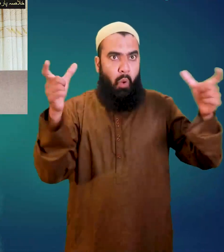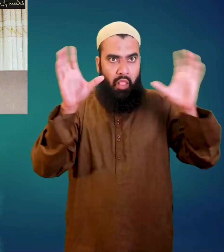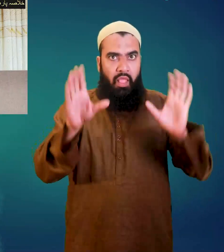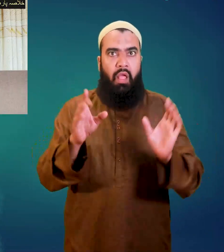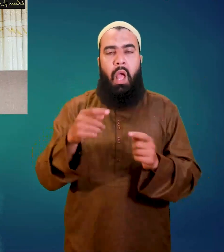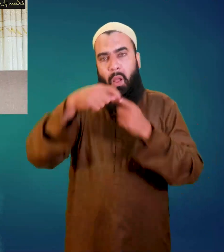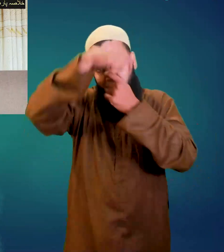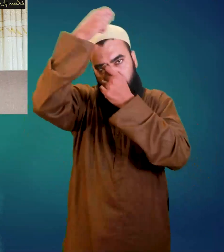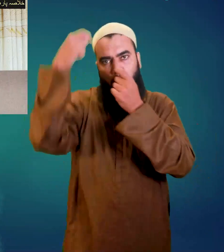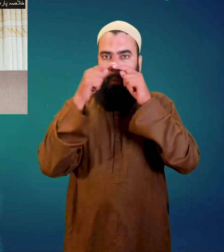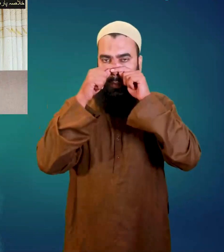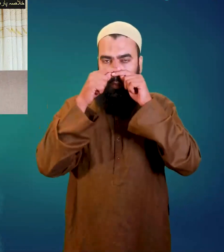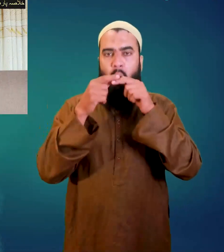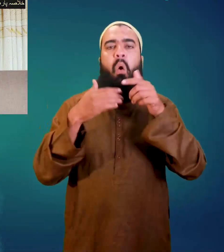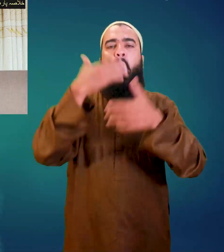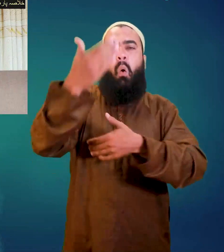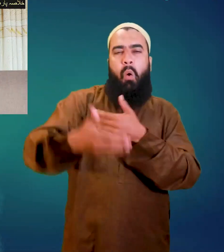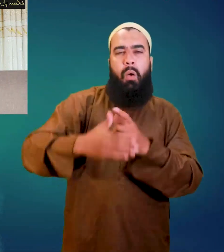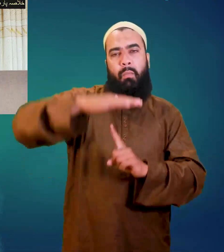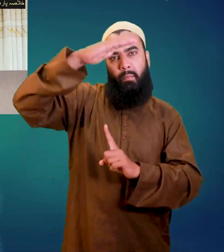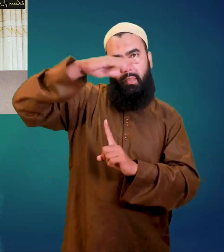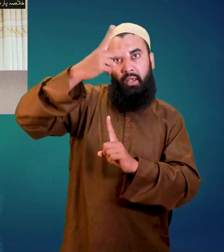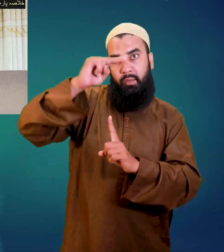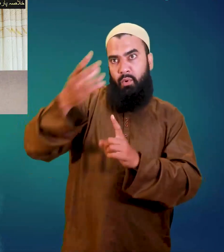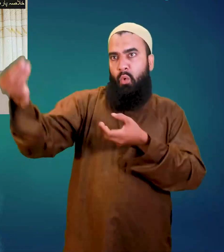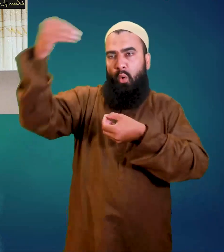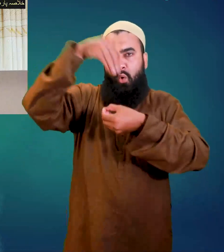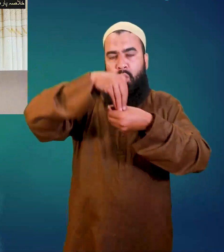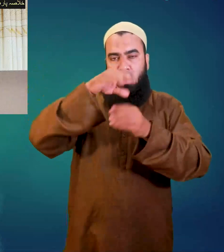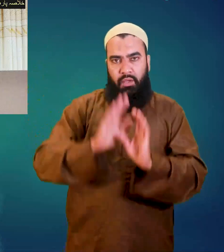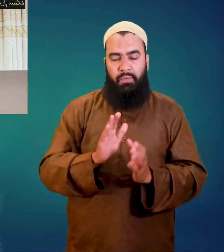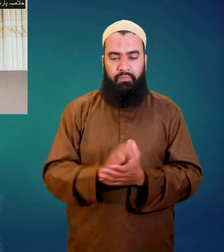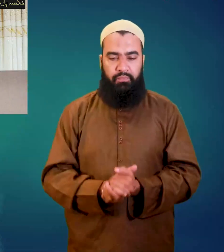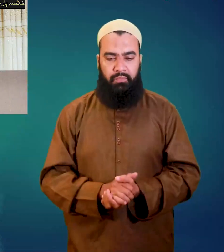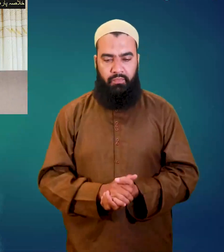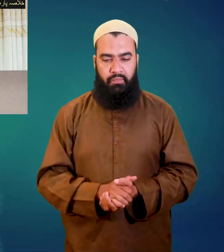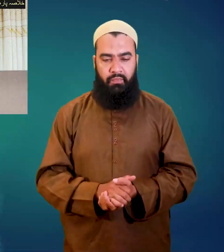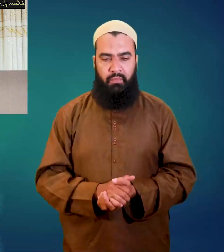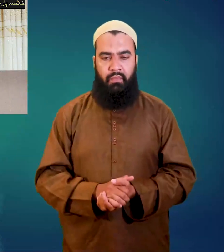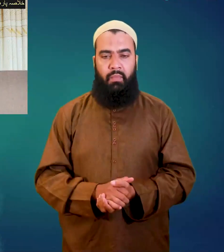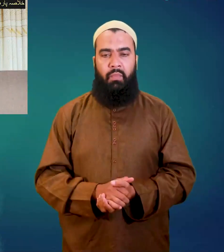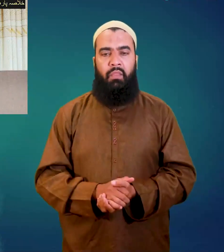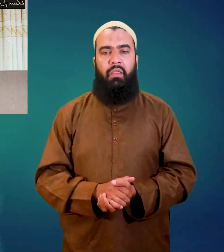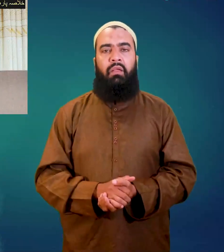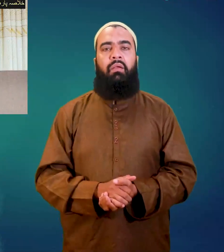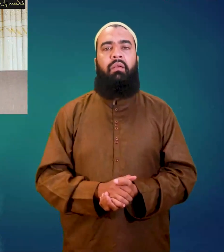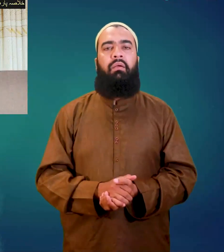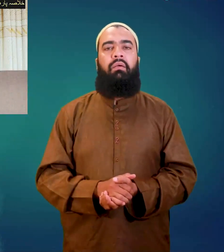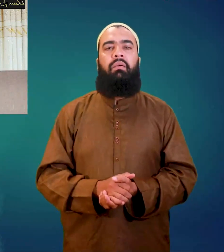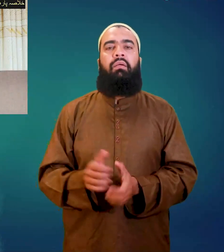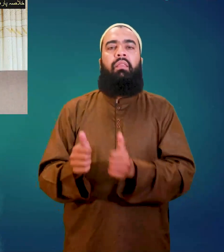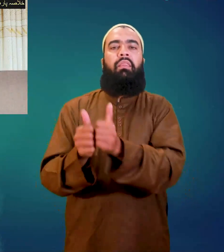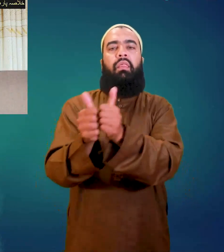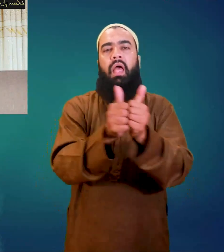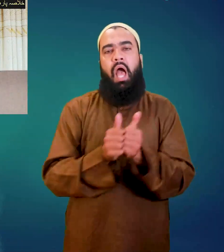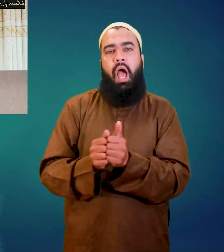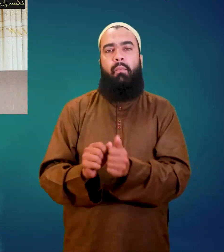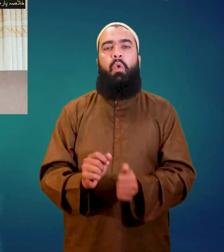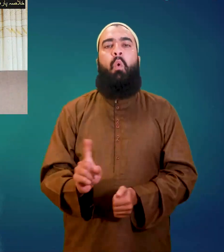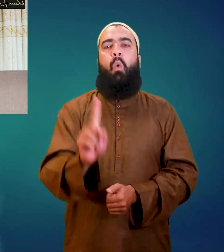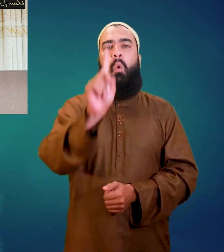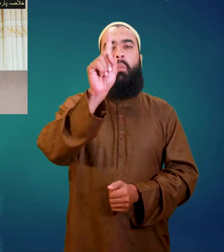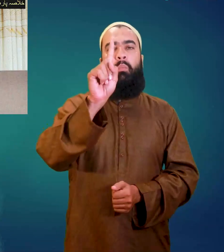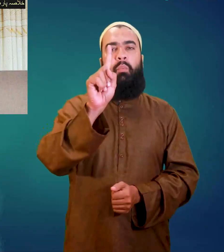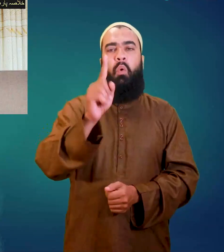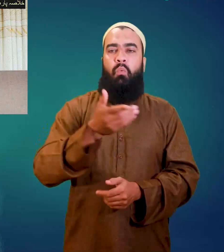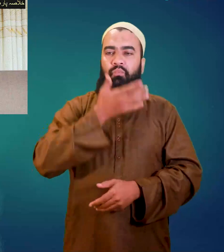فرمان لکھا تھا، اور اس میں فرمایا تھا کہ اپنی عورتوں کو سورۃ النور کی تعلیم دو۔ رکوع نمبر